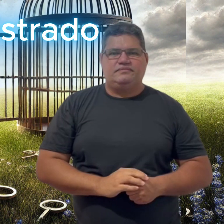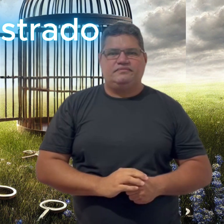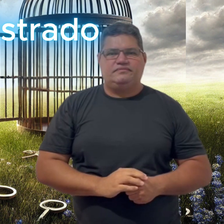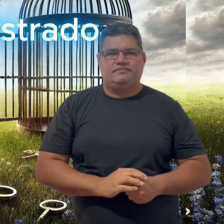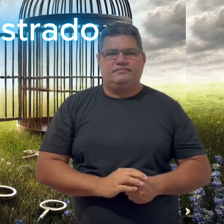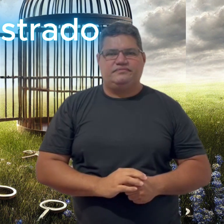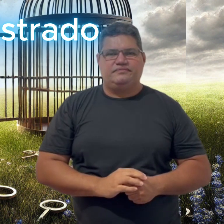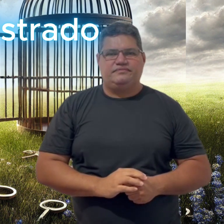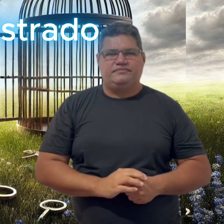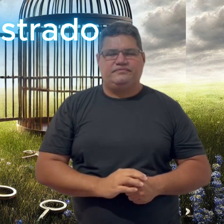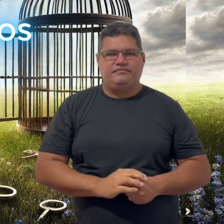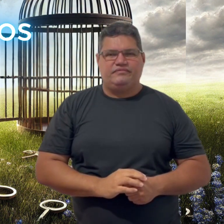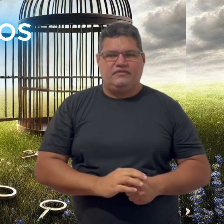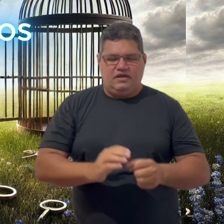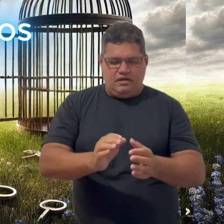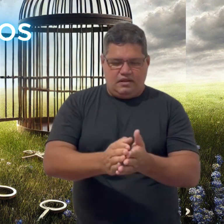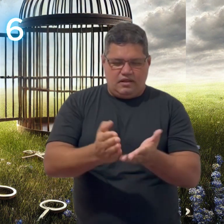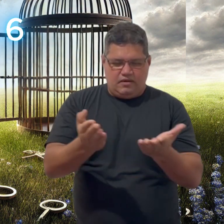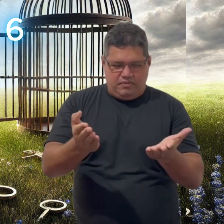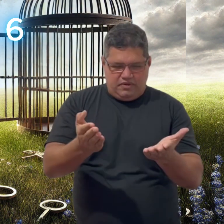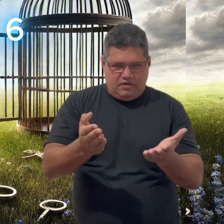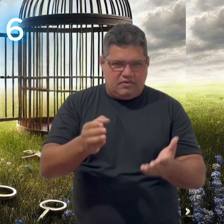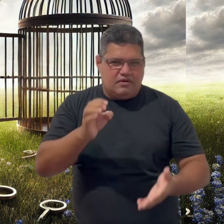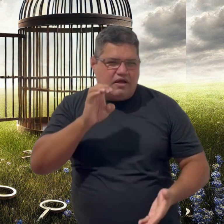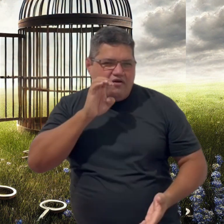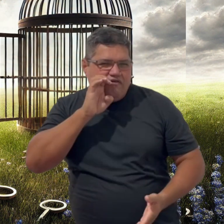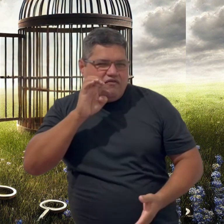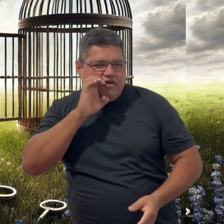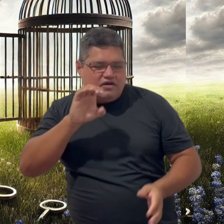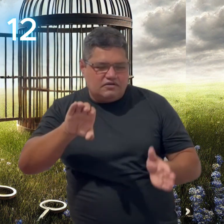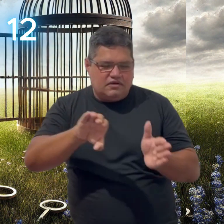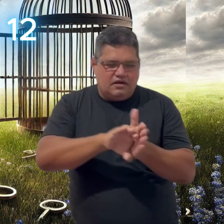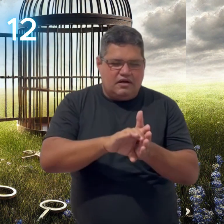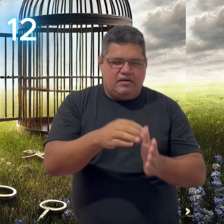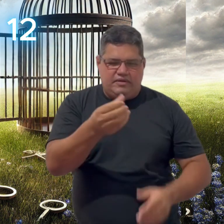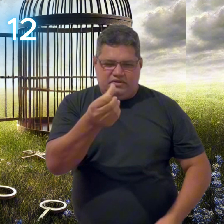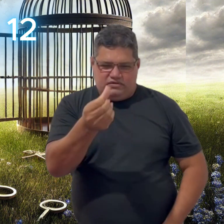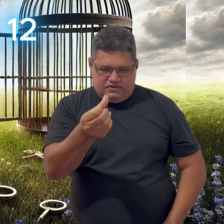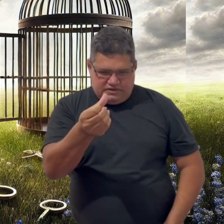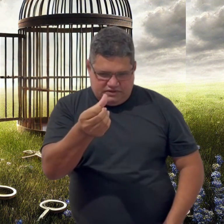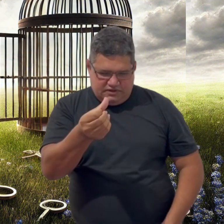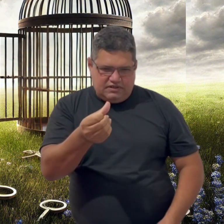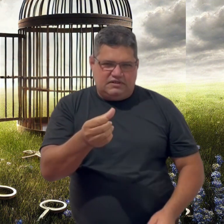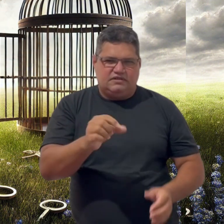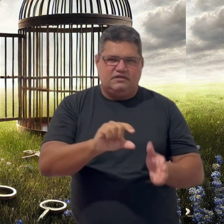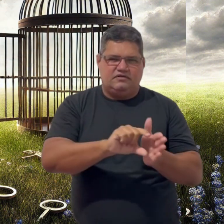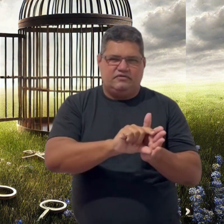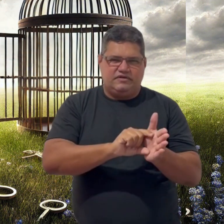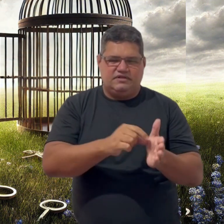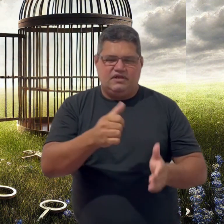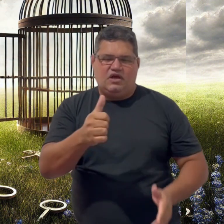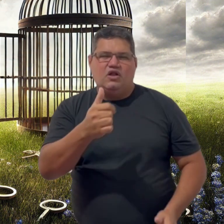Isso está registrado em Efésios, capítulo 6, versículo 12.